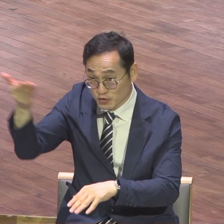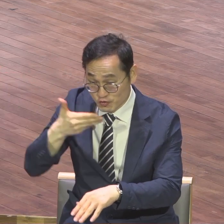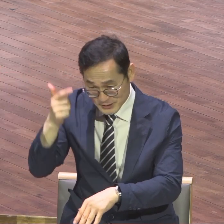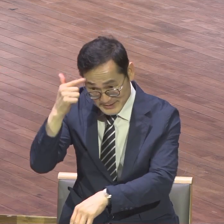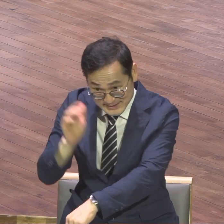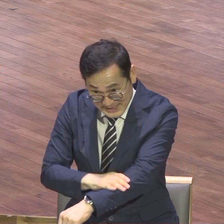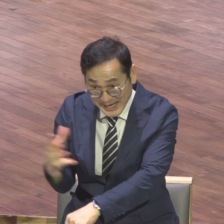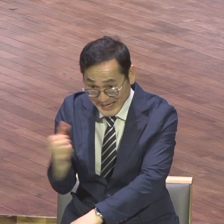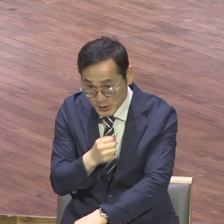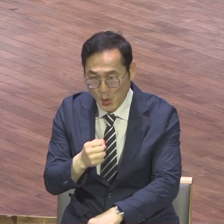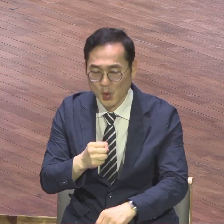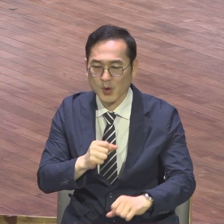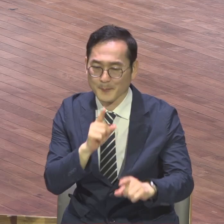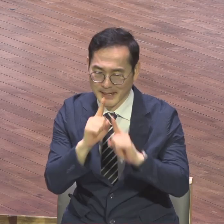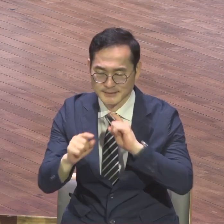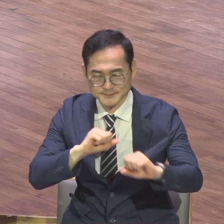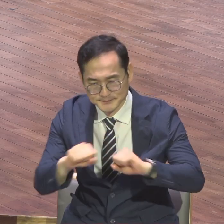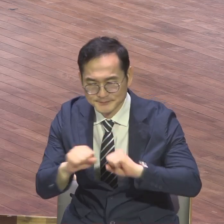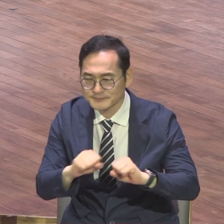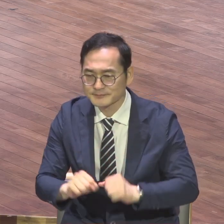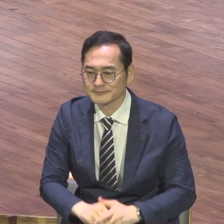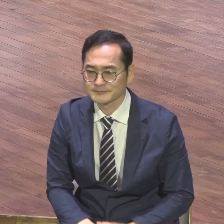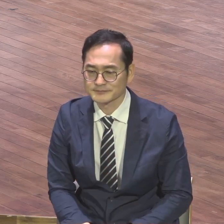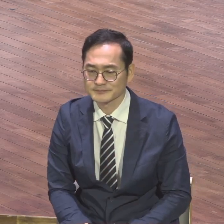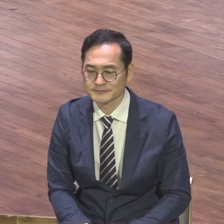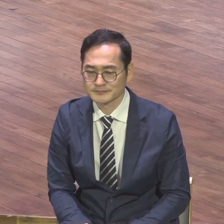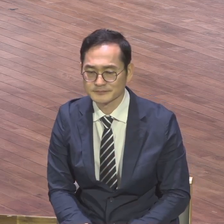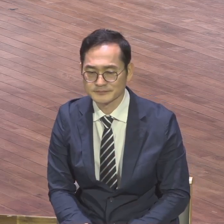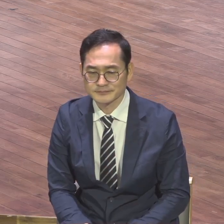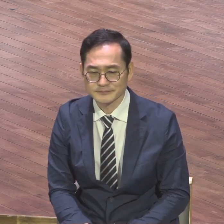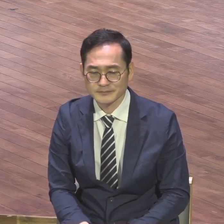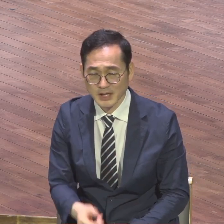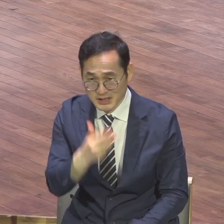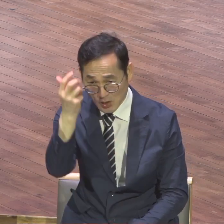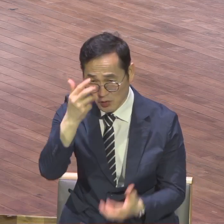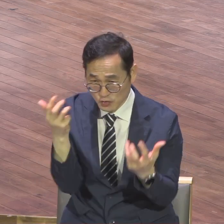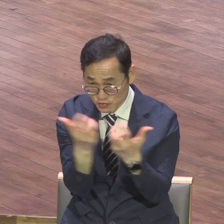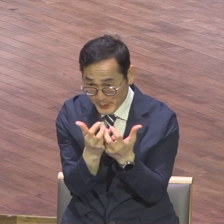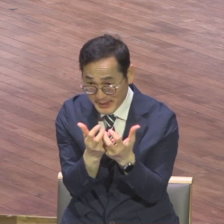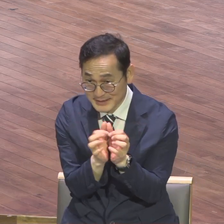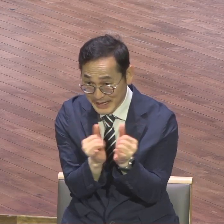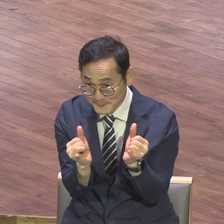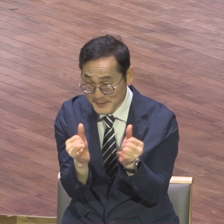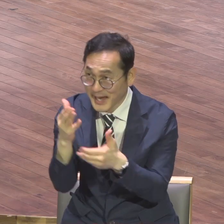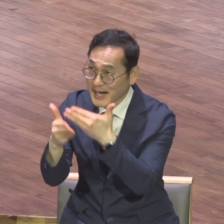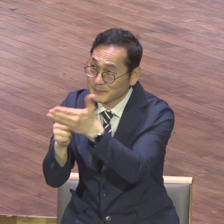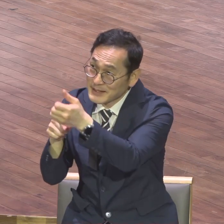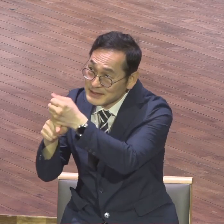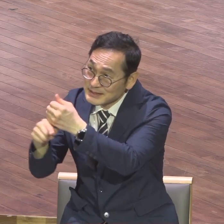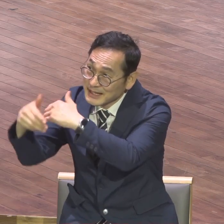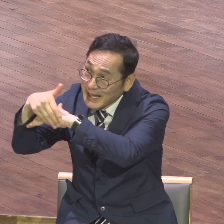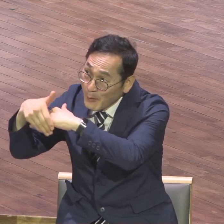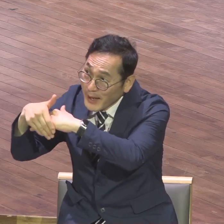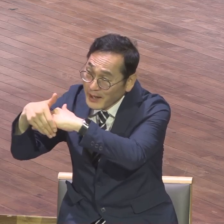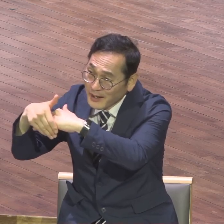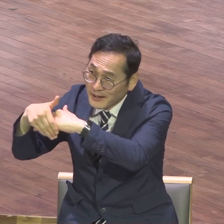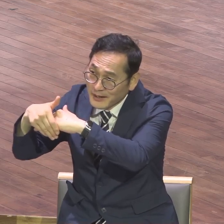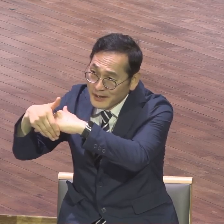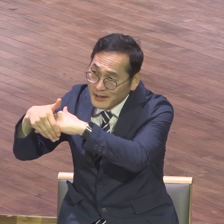그렇다면 성령 충만한 사람이 뭐예요? 성령이 충만하다. 하나님의 뜻과 이 교회에